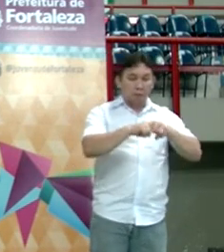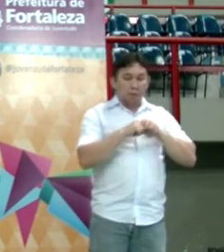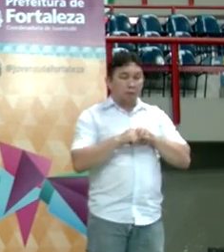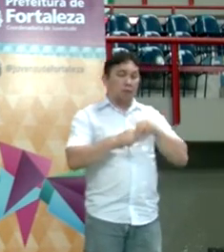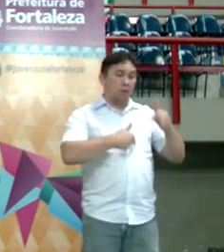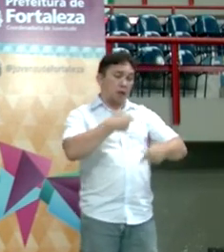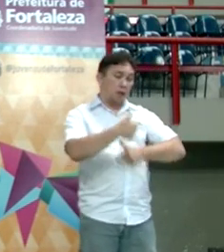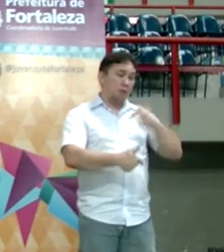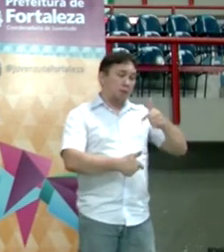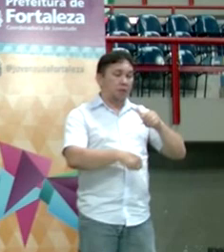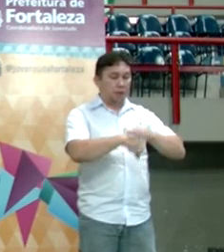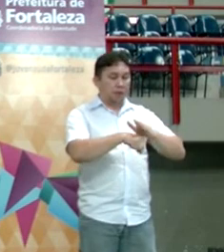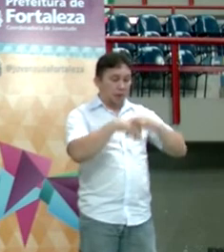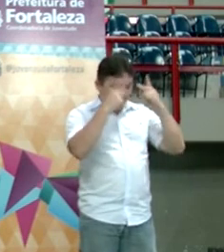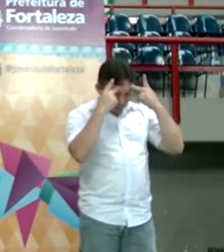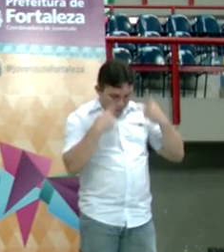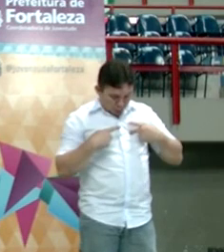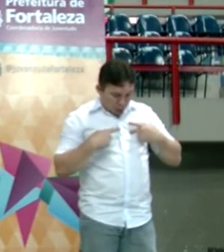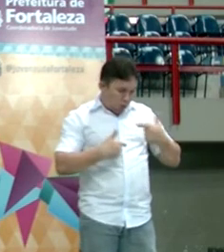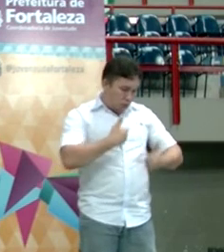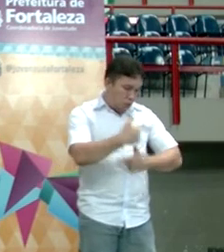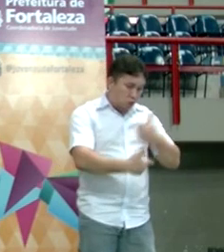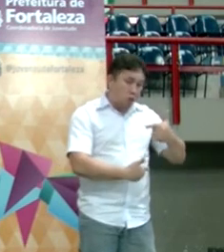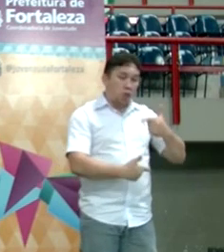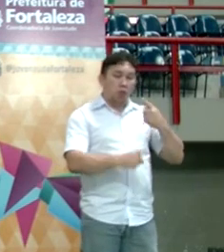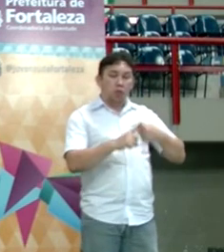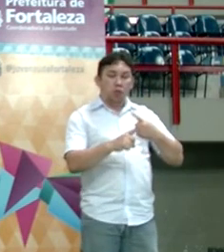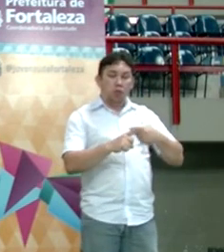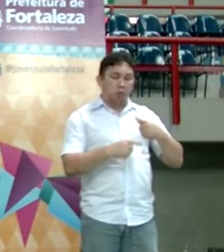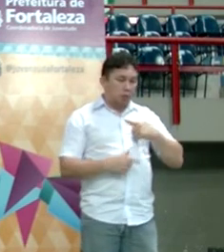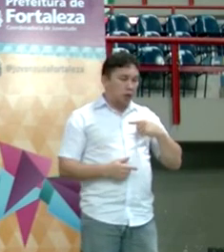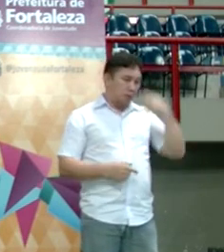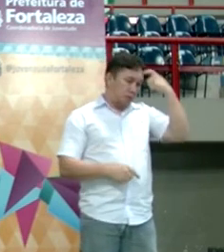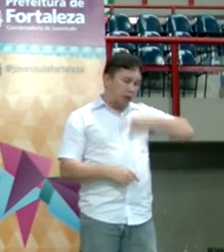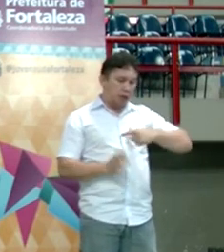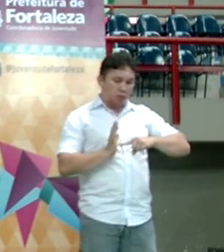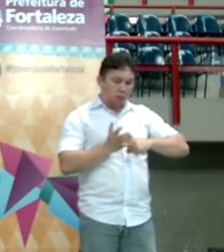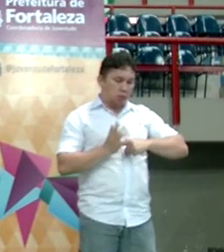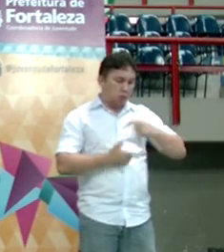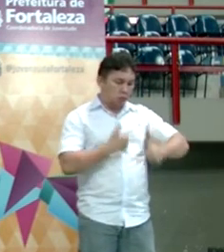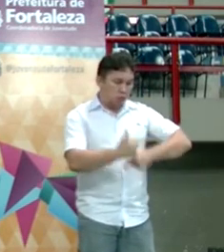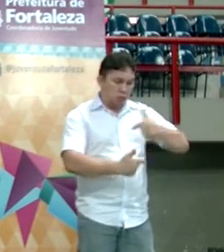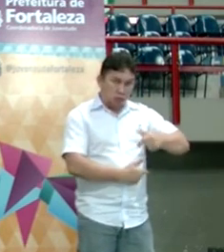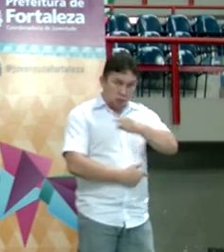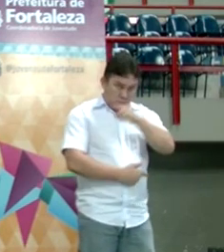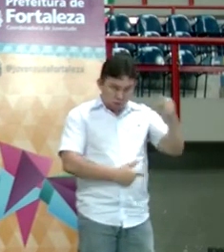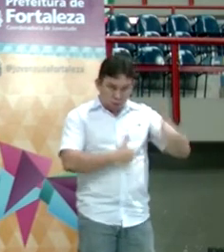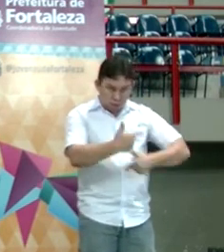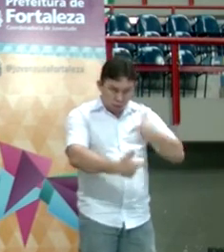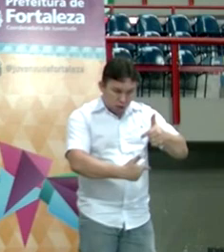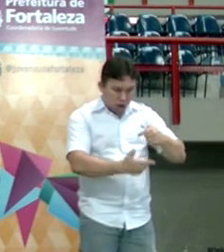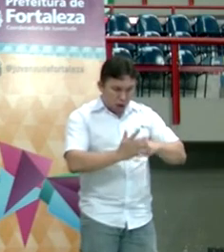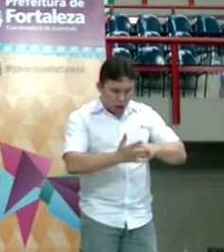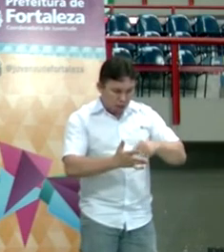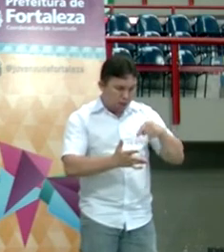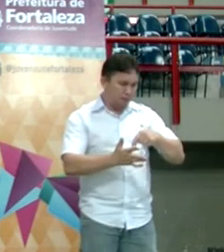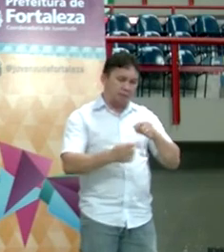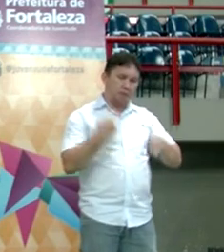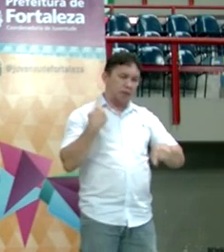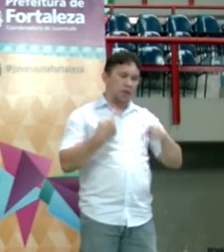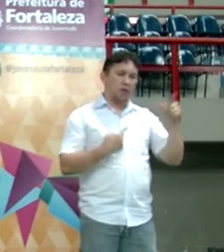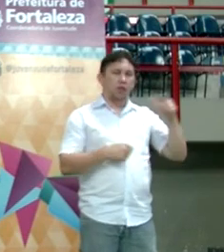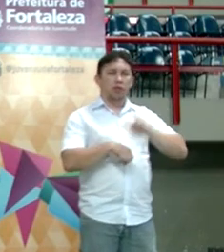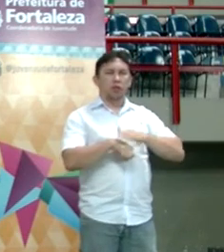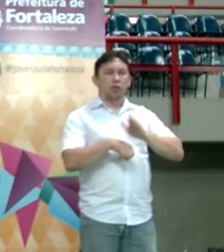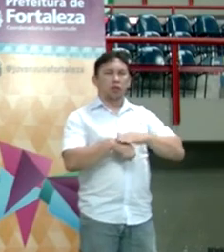o trabalho informal é ruim porque ele coloca você como uma máquina, né? E nós não somos essa máquina que o mercado